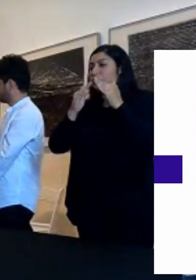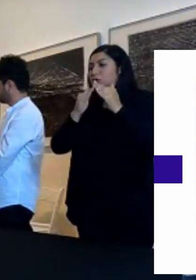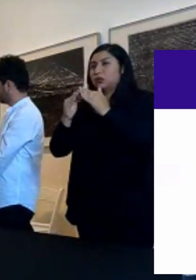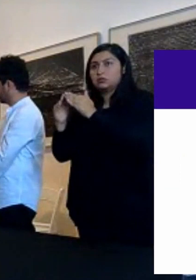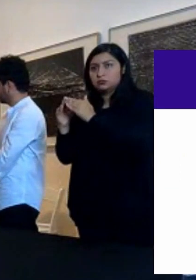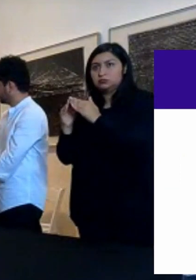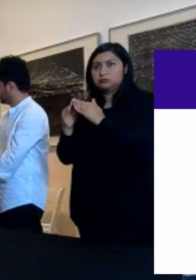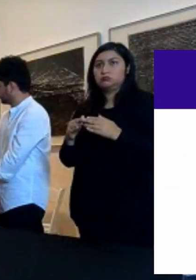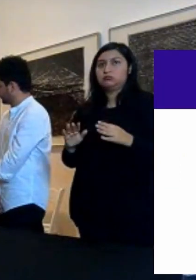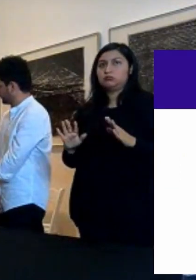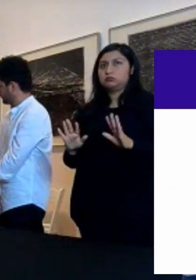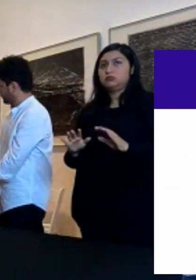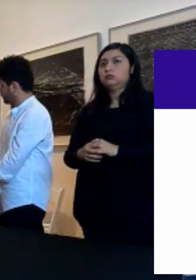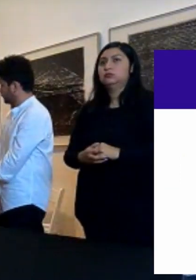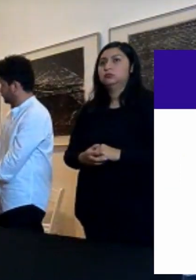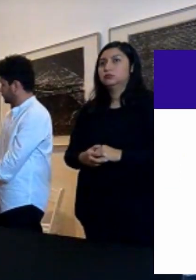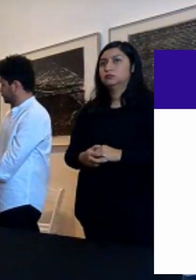Entonces, ¿se puede pasar?